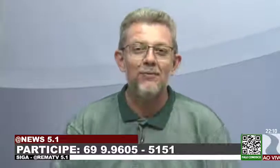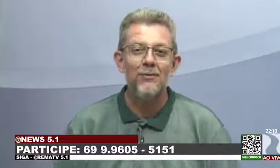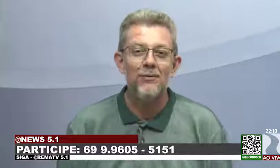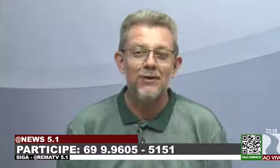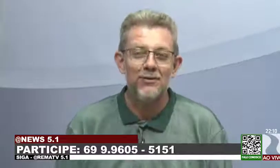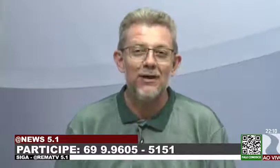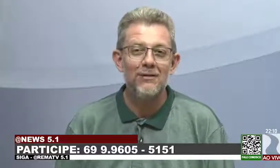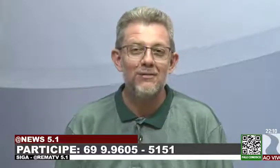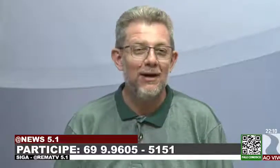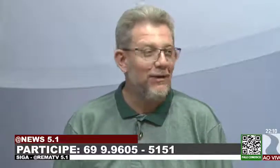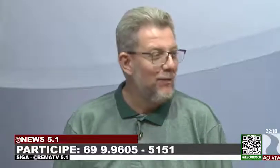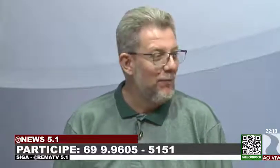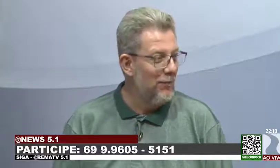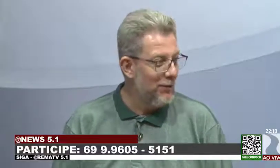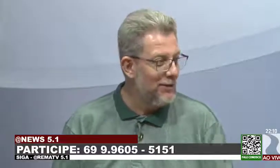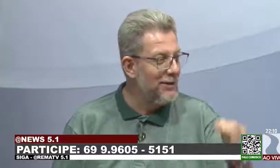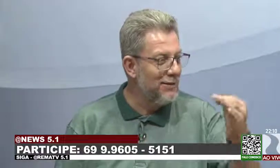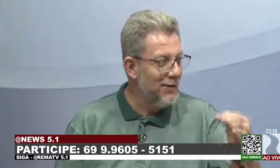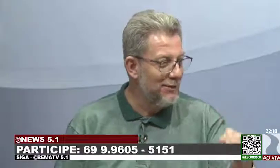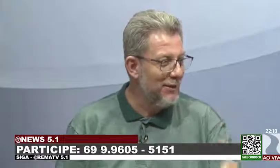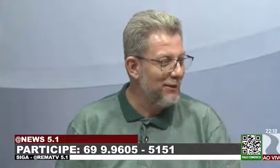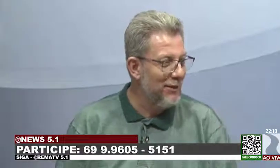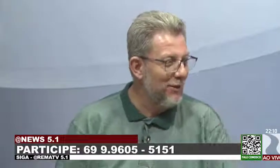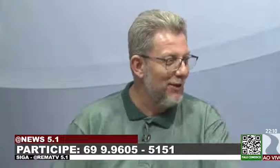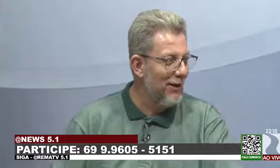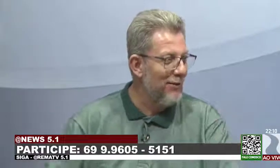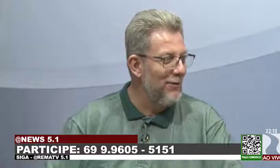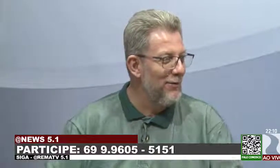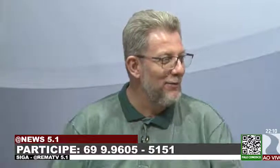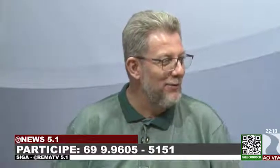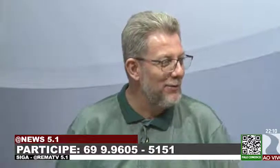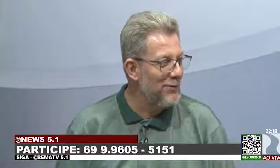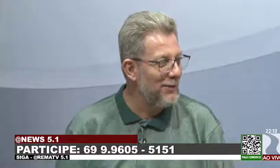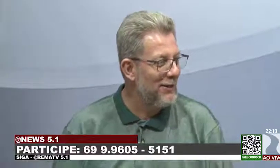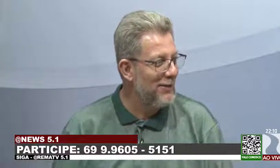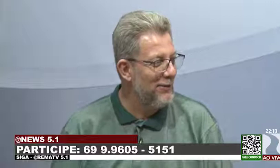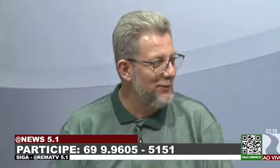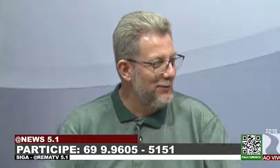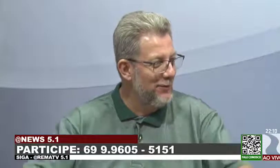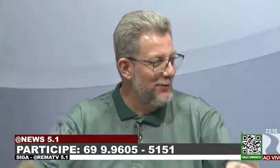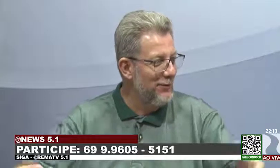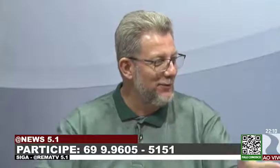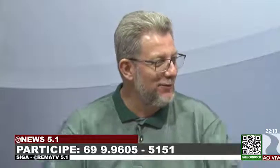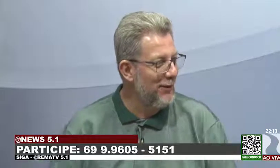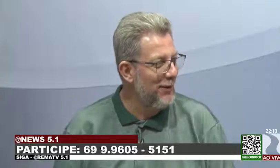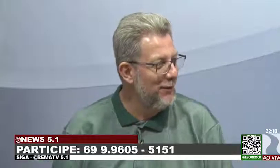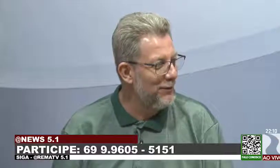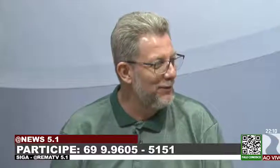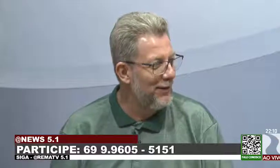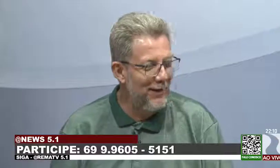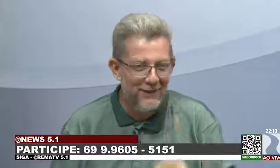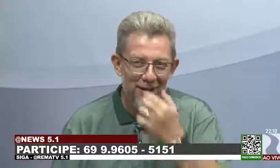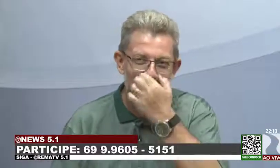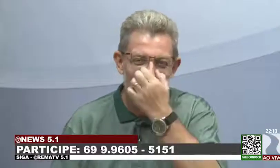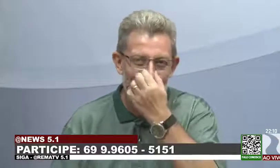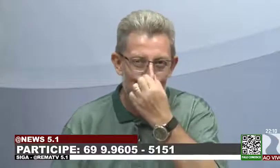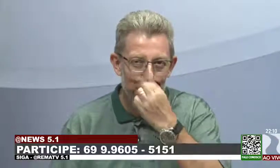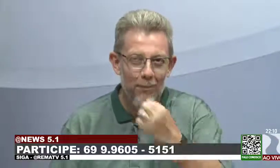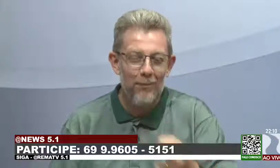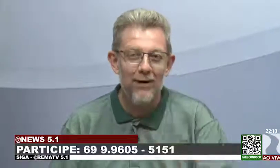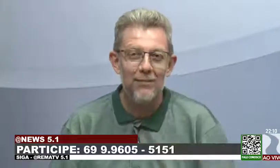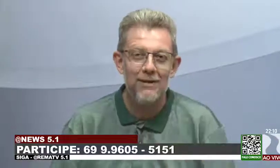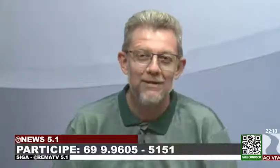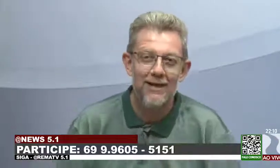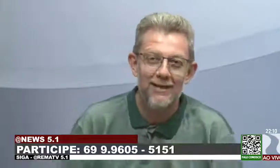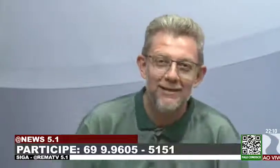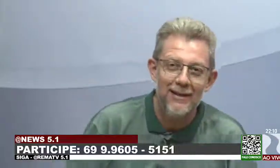fornecendo aí por duas horas uma uma moto decente né porque eu colocaram eu num motociclo na mão eu tô lenta aí não